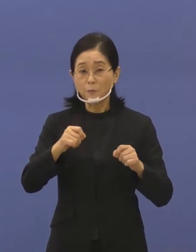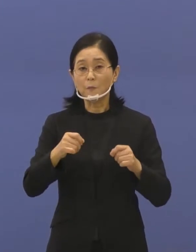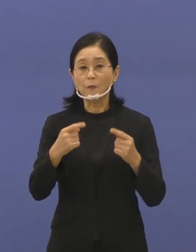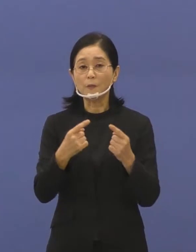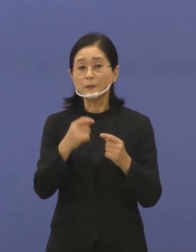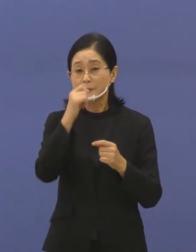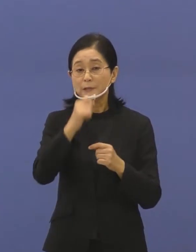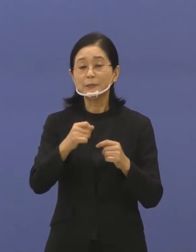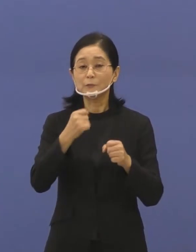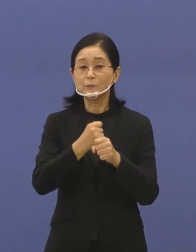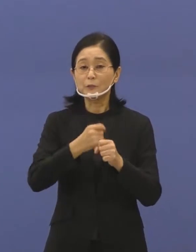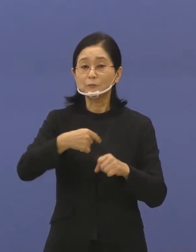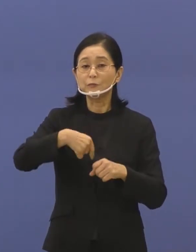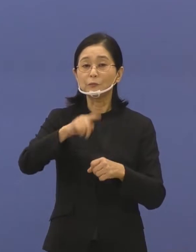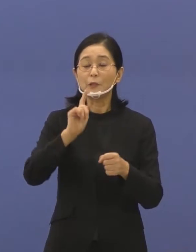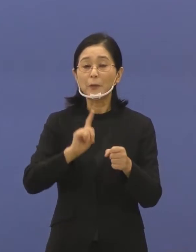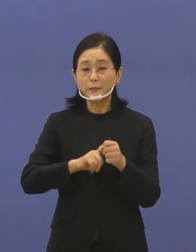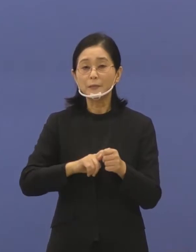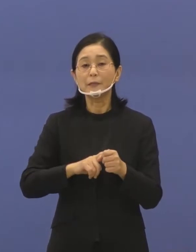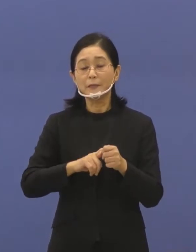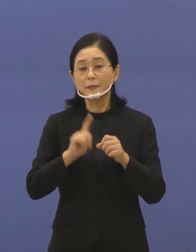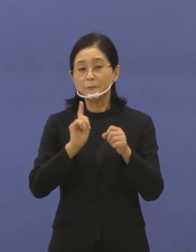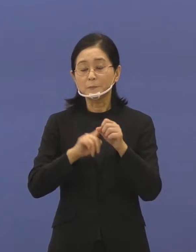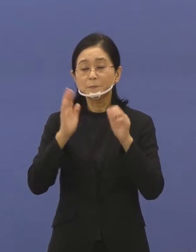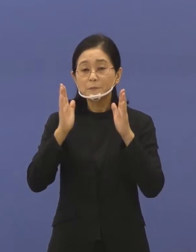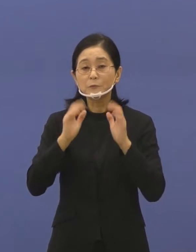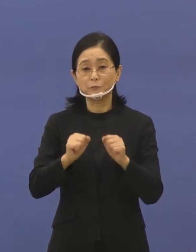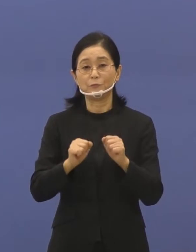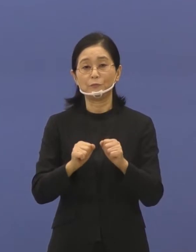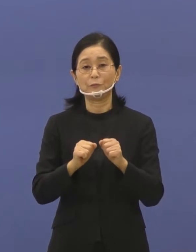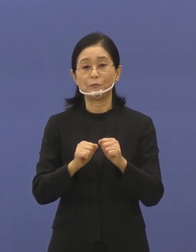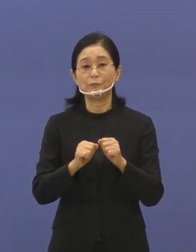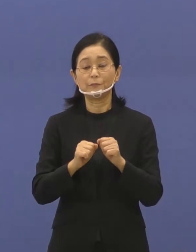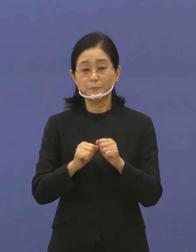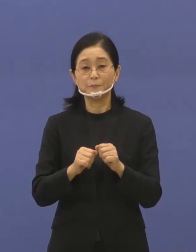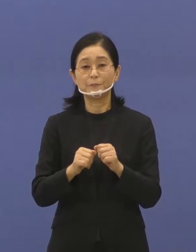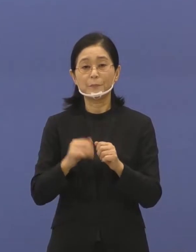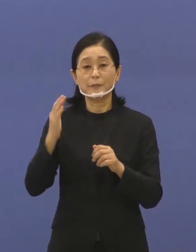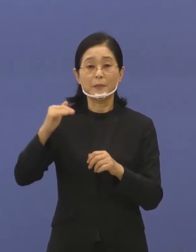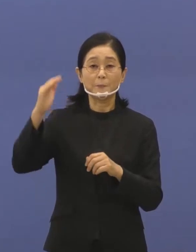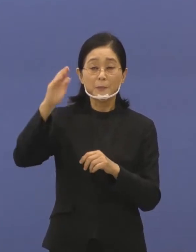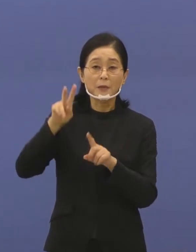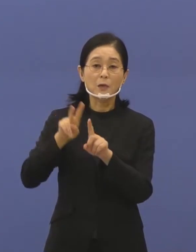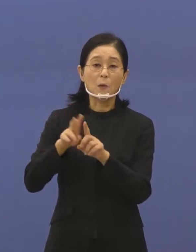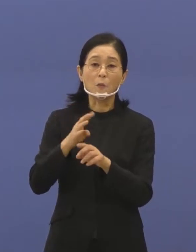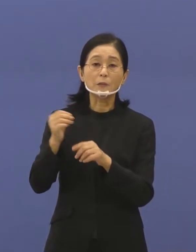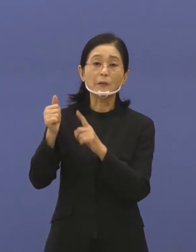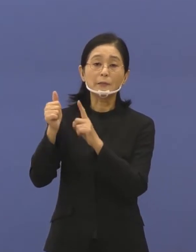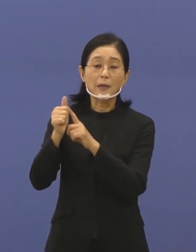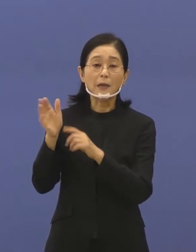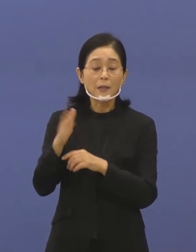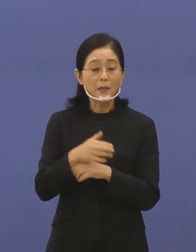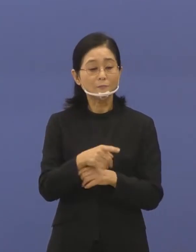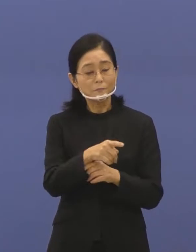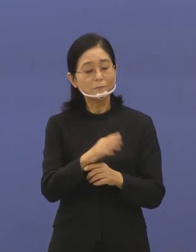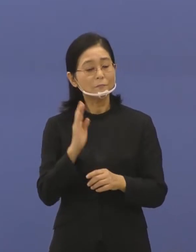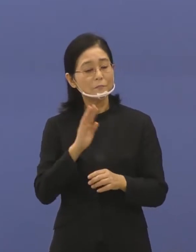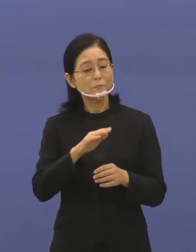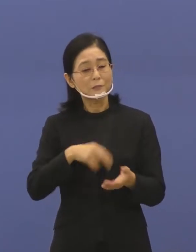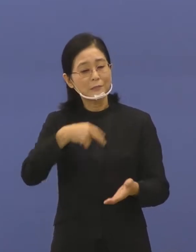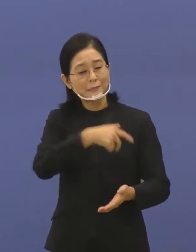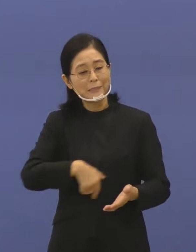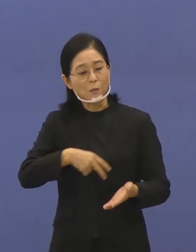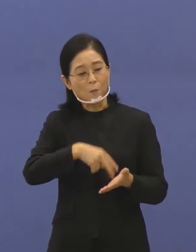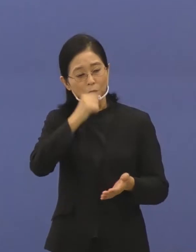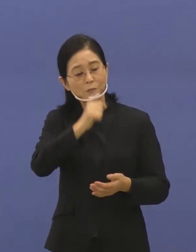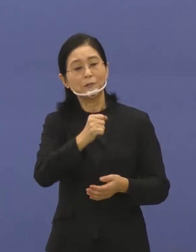と思います。立憲民主党最高顧問のですね、小沢一郎さんからも、ご選出馬へ、まあ、期待感とも取れるようなですね、発言